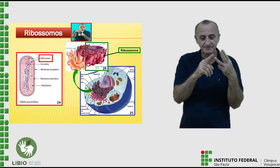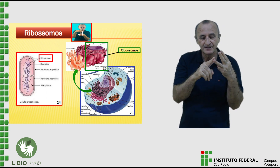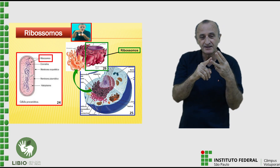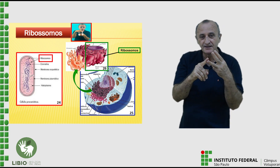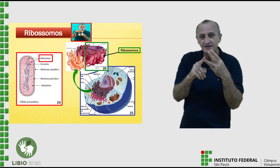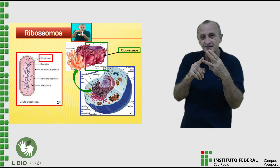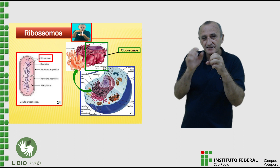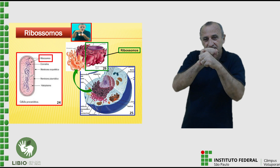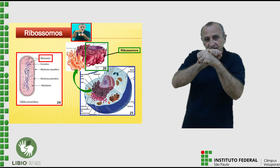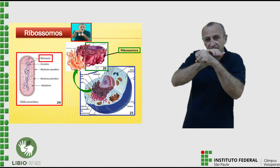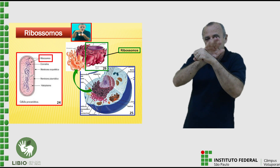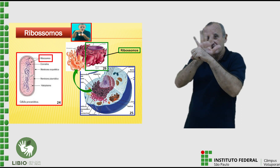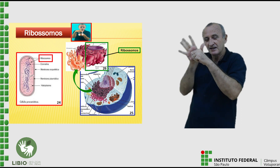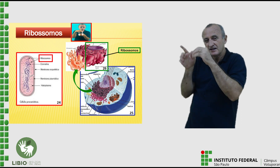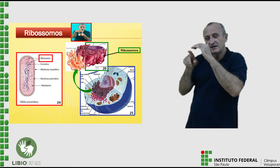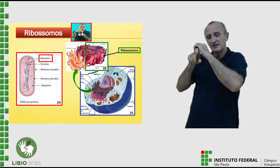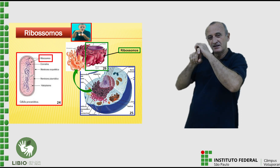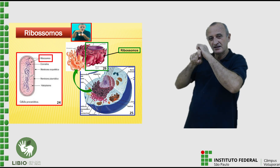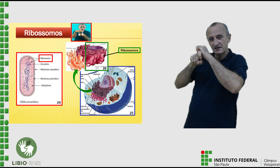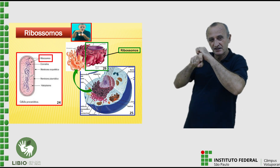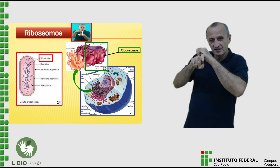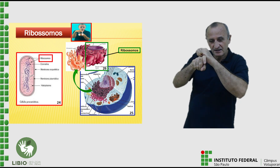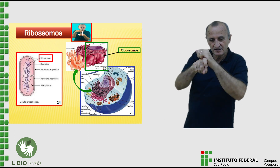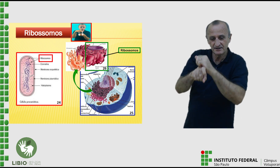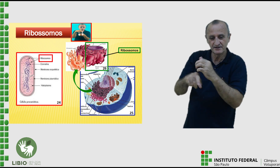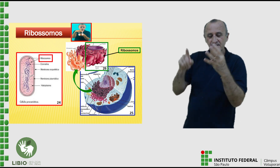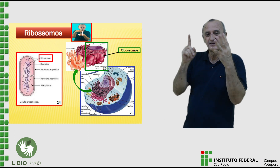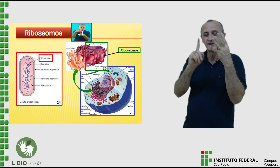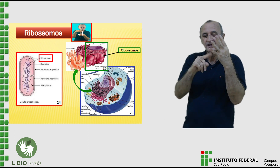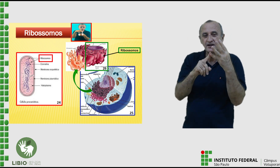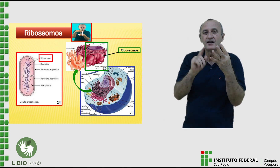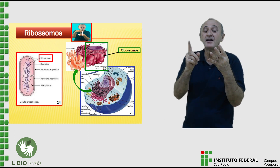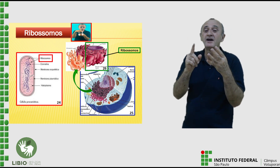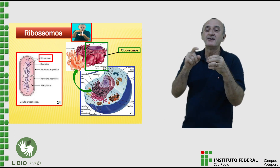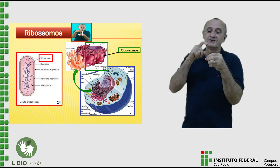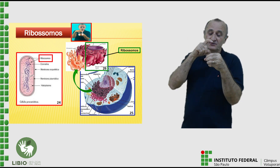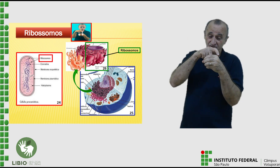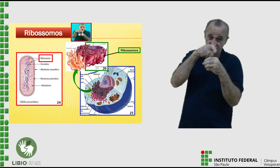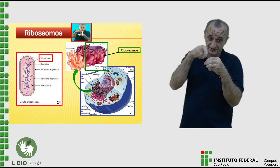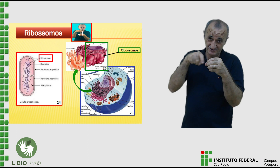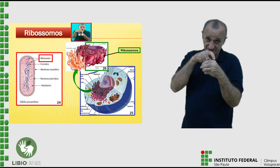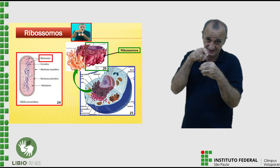citoesqueleto, segundo, centríolos, terceiro, cílios e flagelos e quarto,